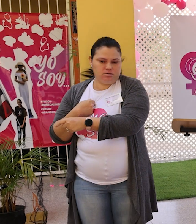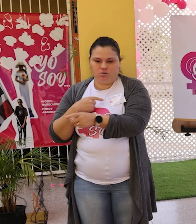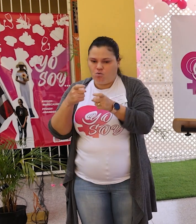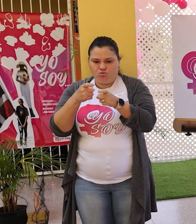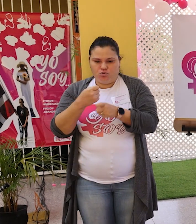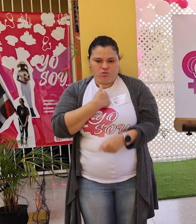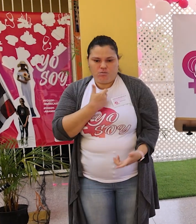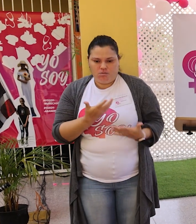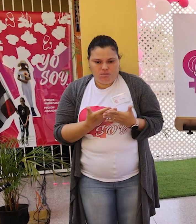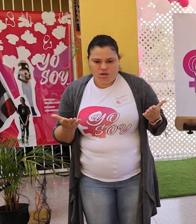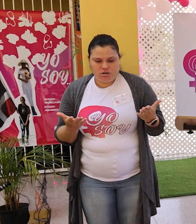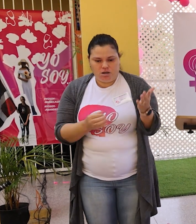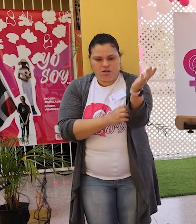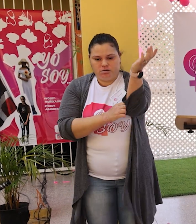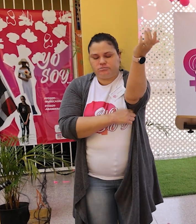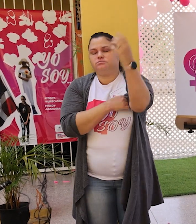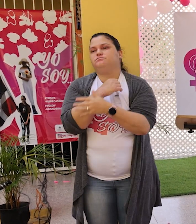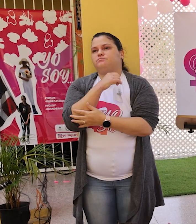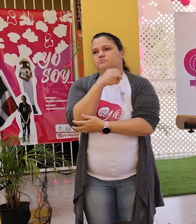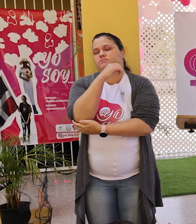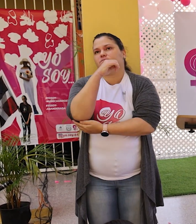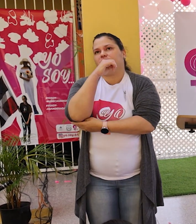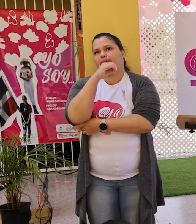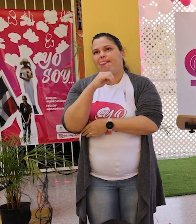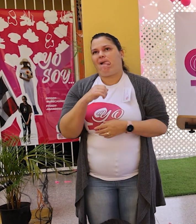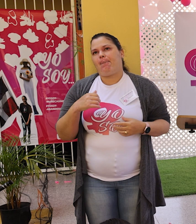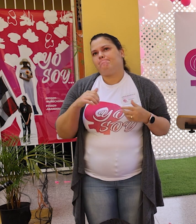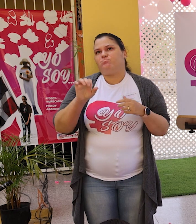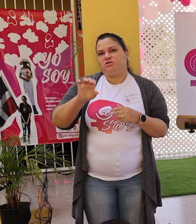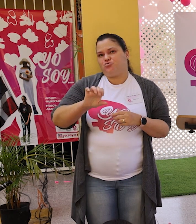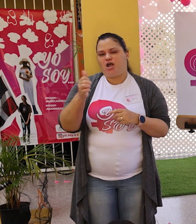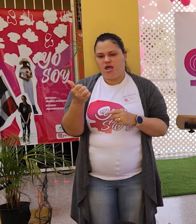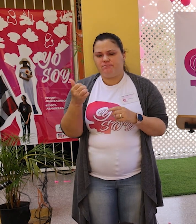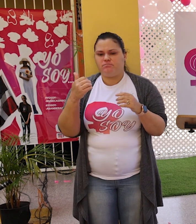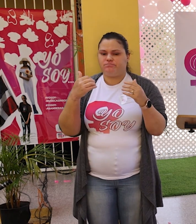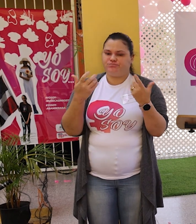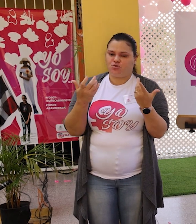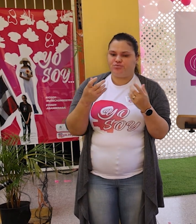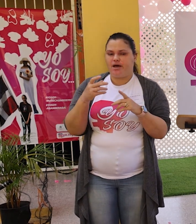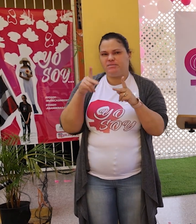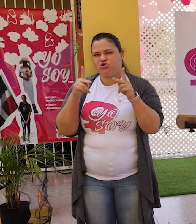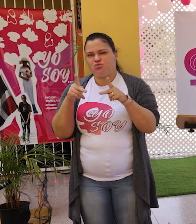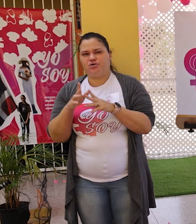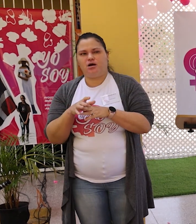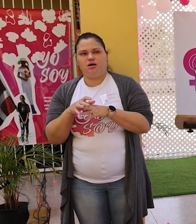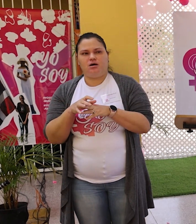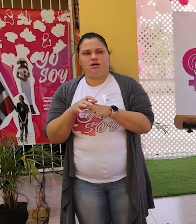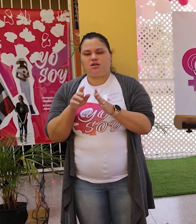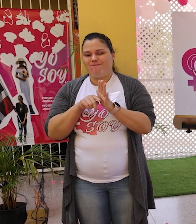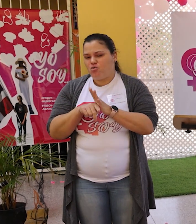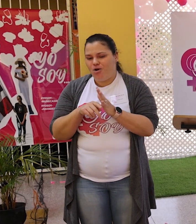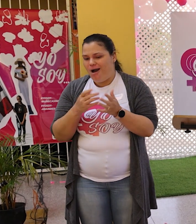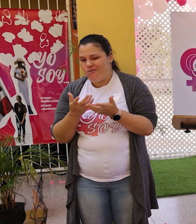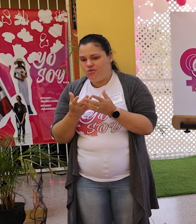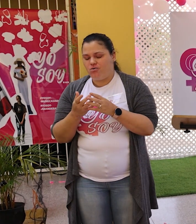agrede e interrumpe tu inocencia que tú aprendas a ser resiliente buscando ayudas